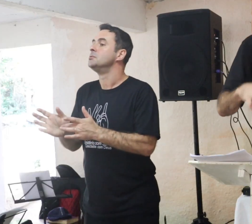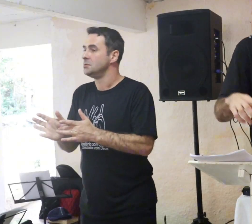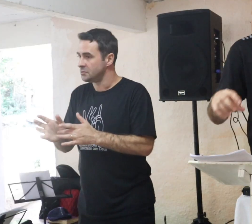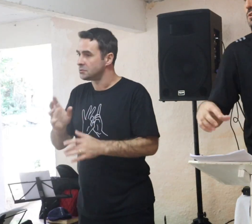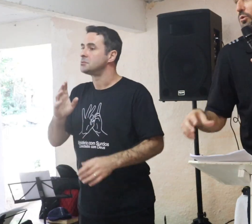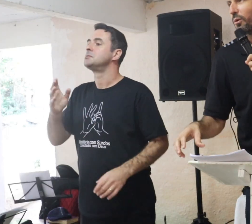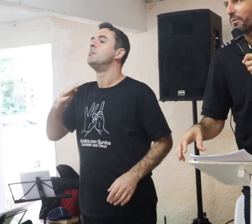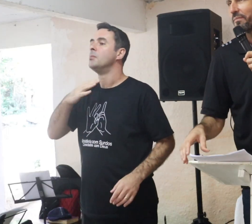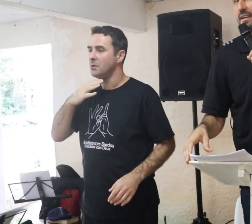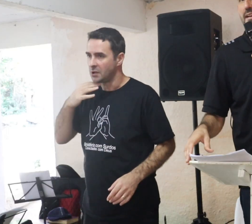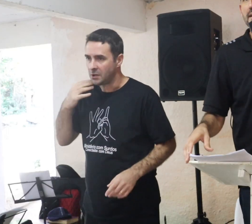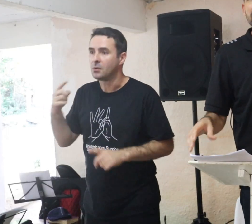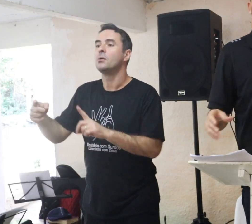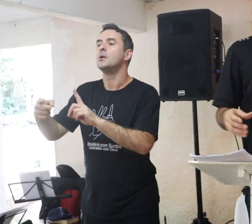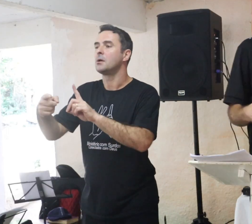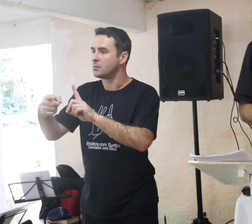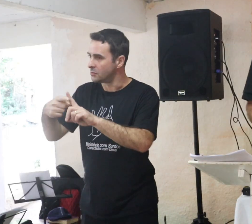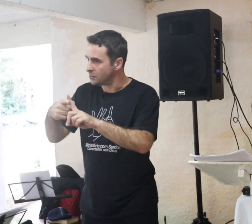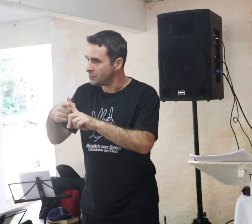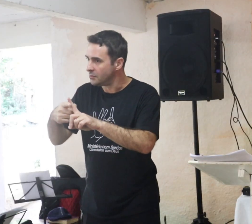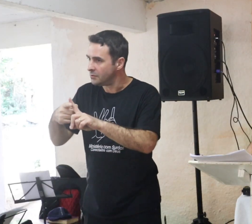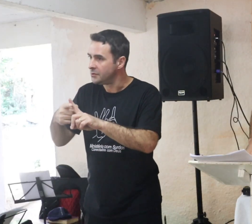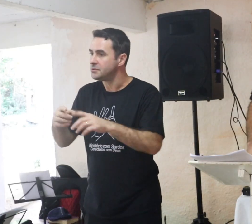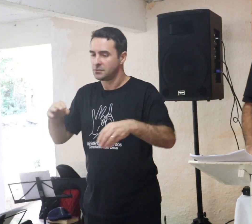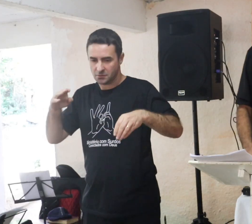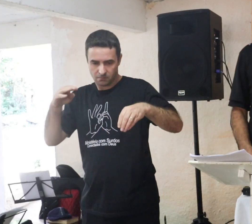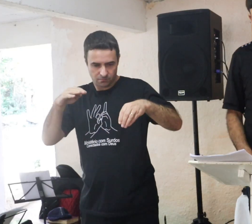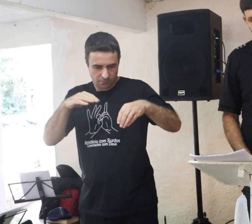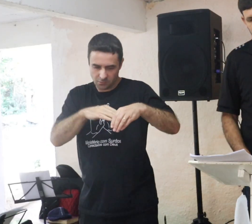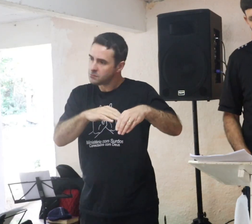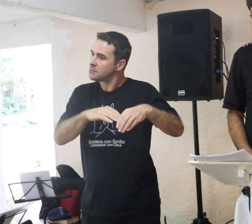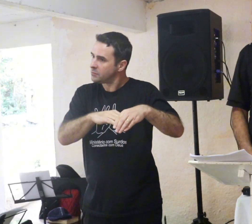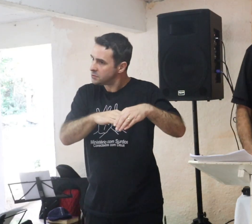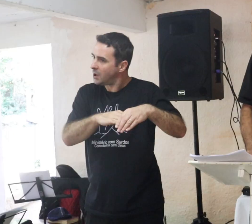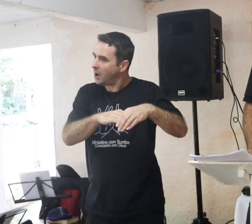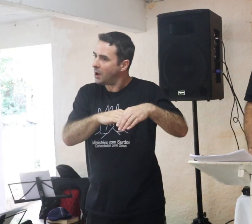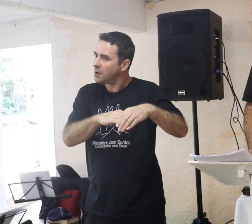ele ressuscitou. E a sua ressurreição